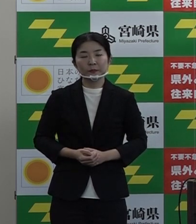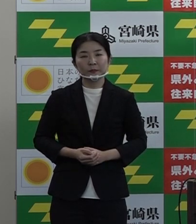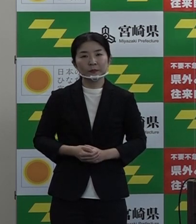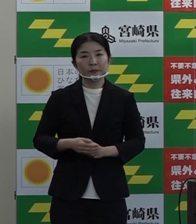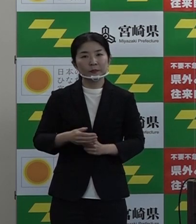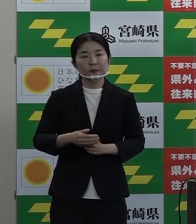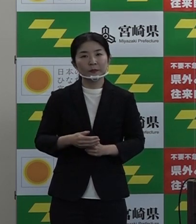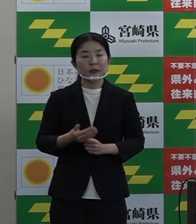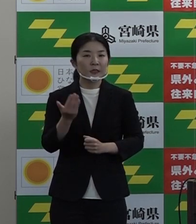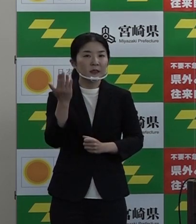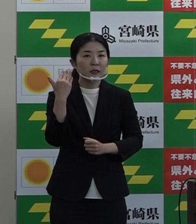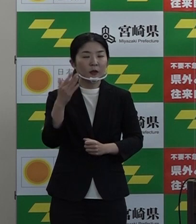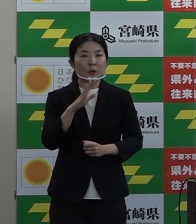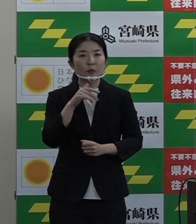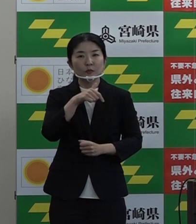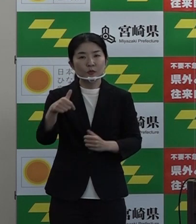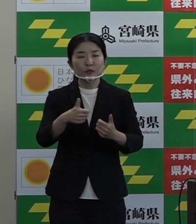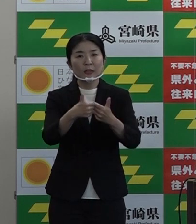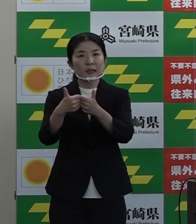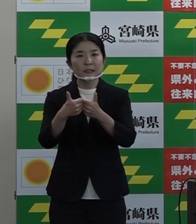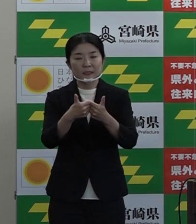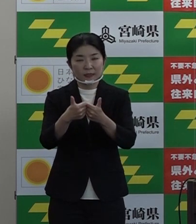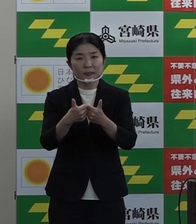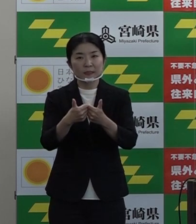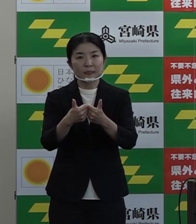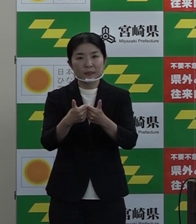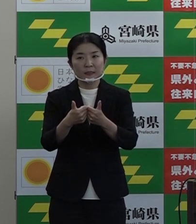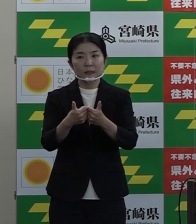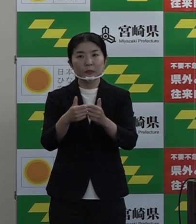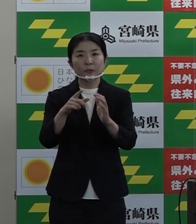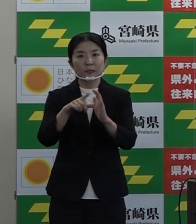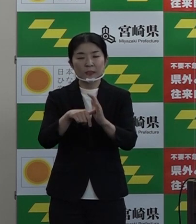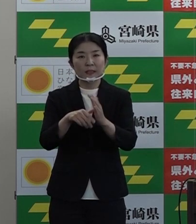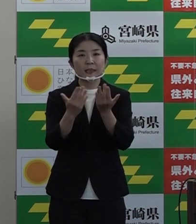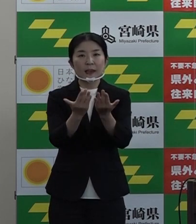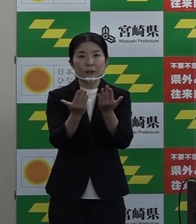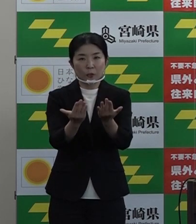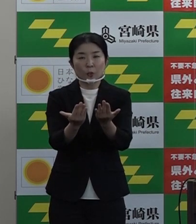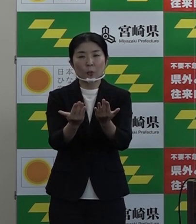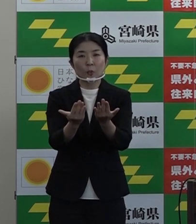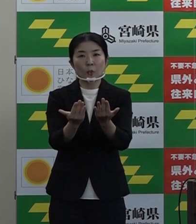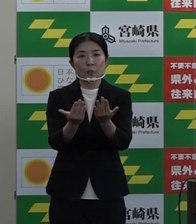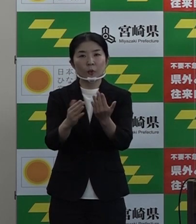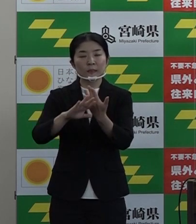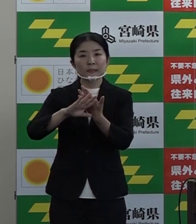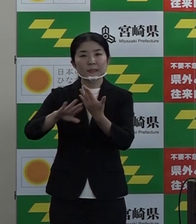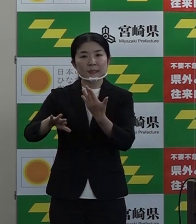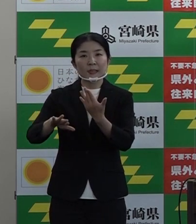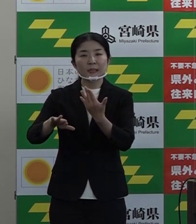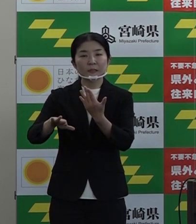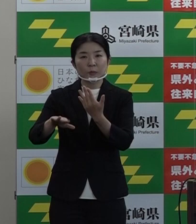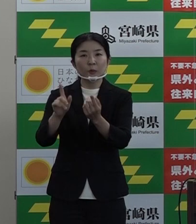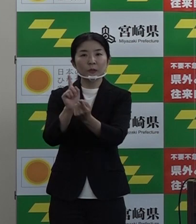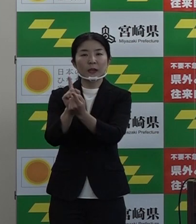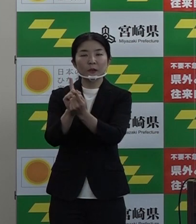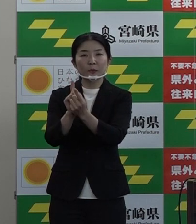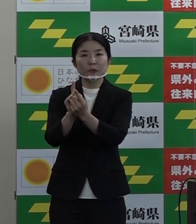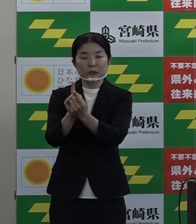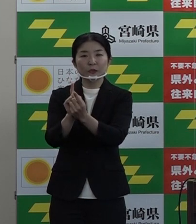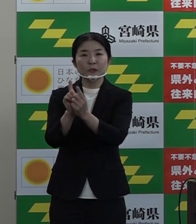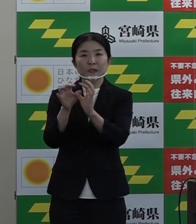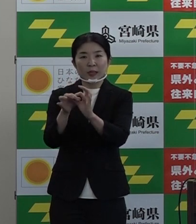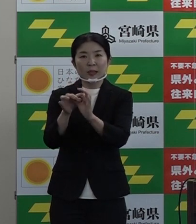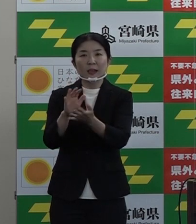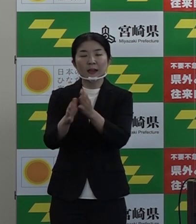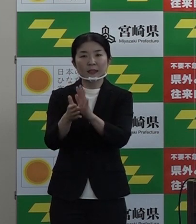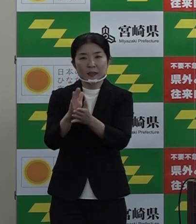先ほどの本部会議も出ましたけれども、学校とか、それ以外の対応について改めて、